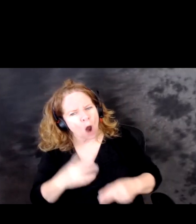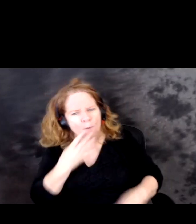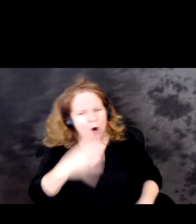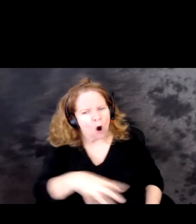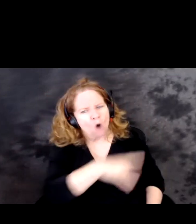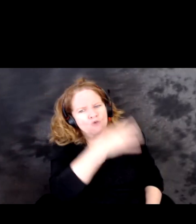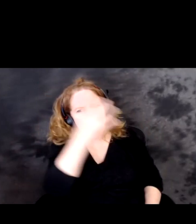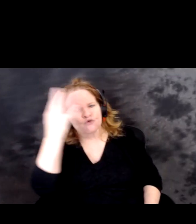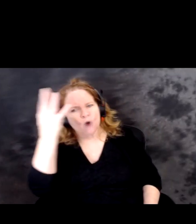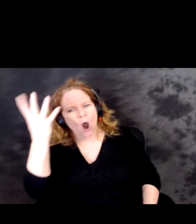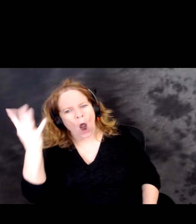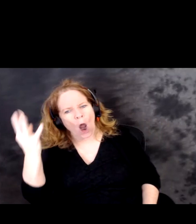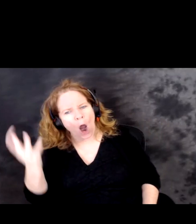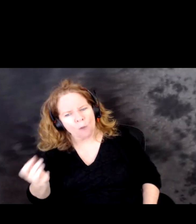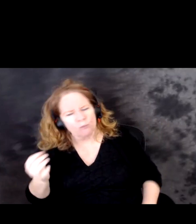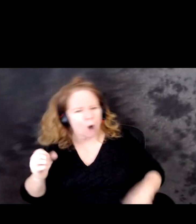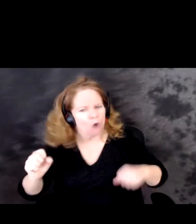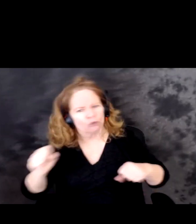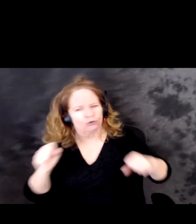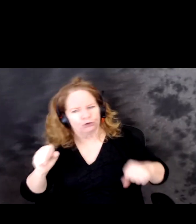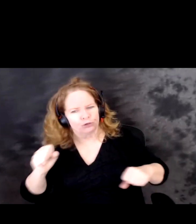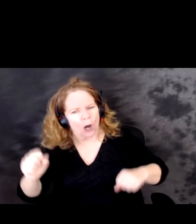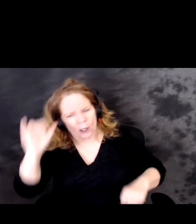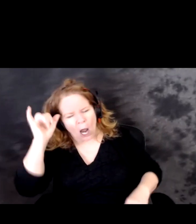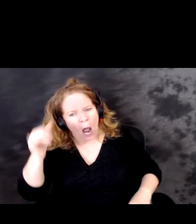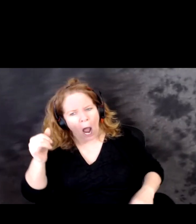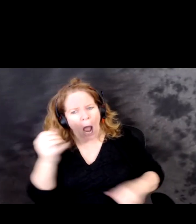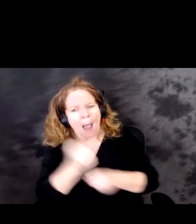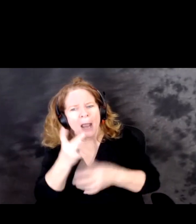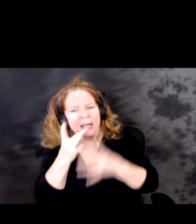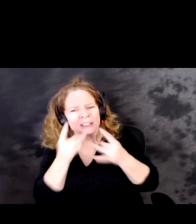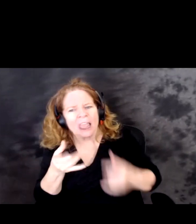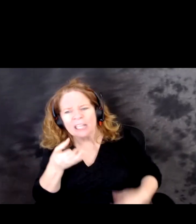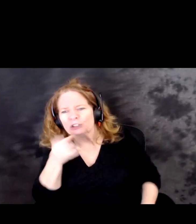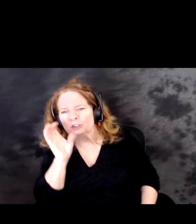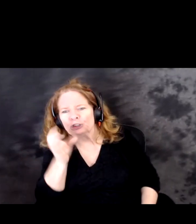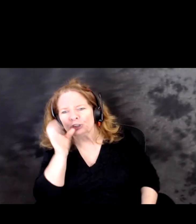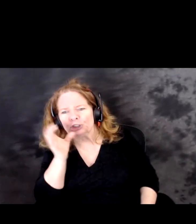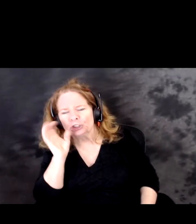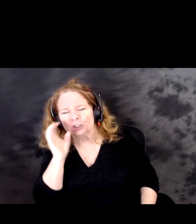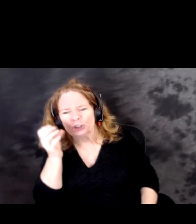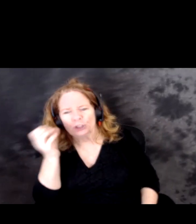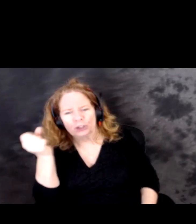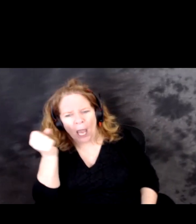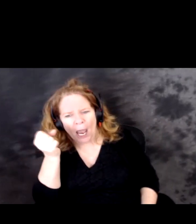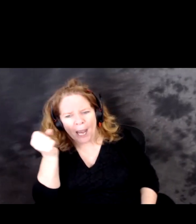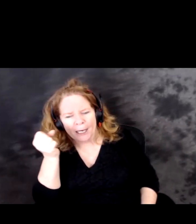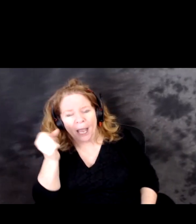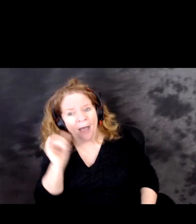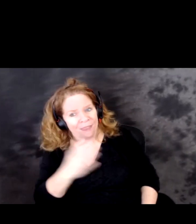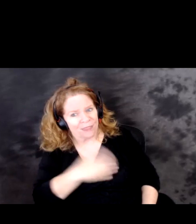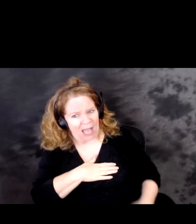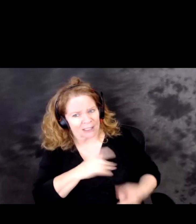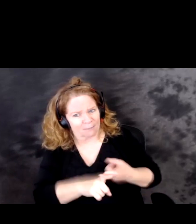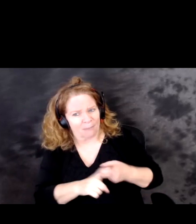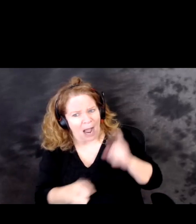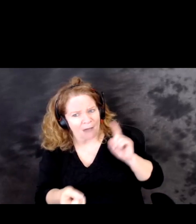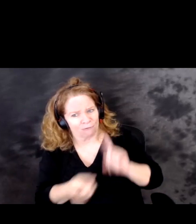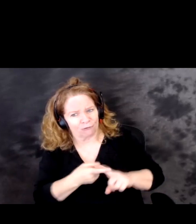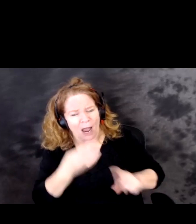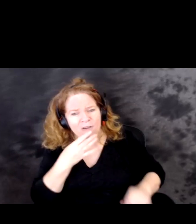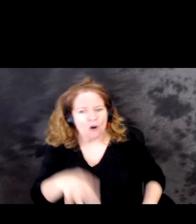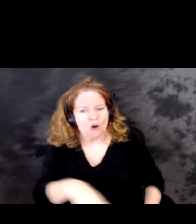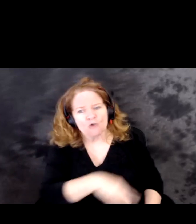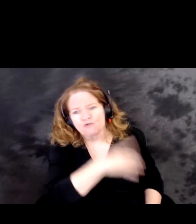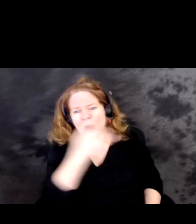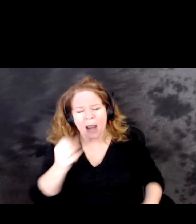Mi nombre es Vaca Rainbow Shake y yo hago deliciosos malteados. Y esta es mi